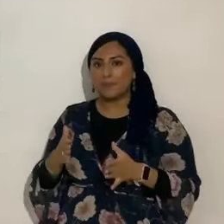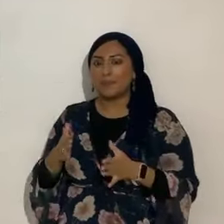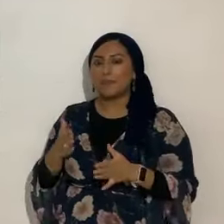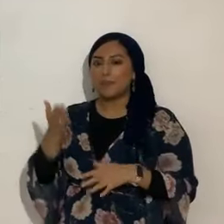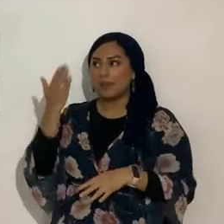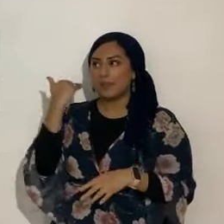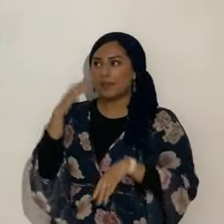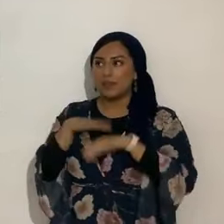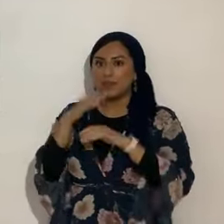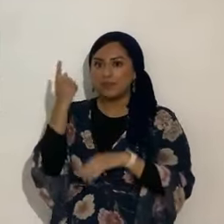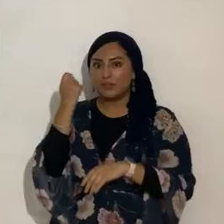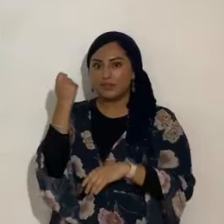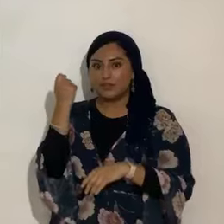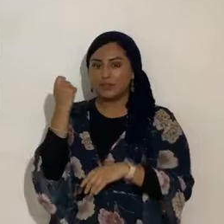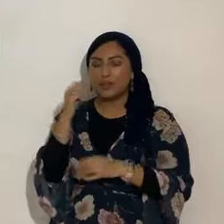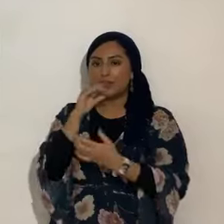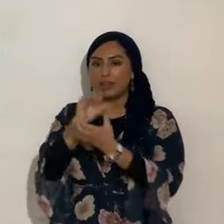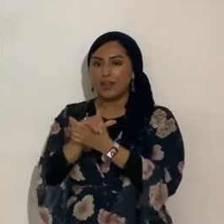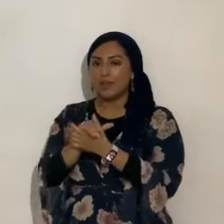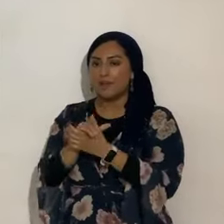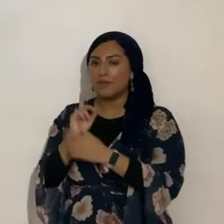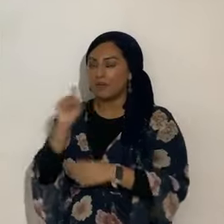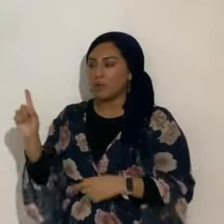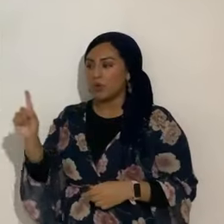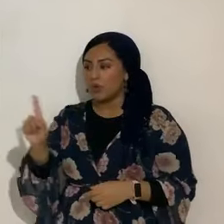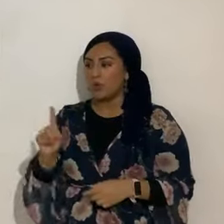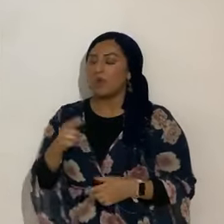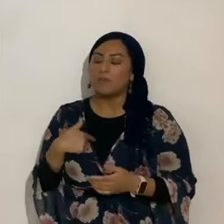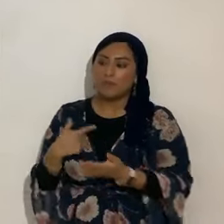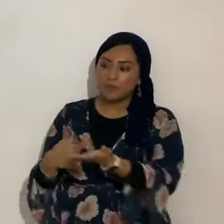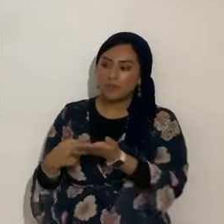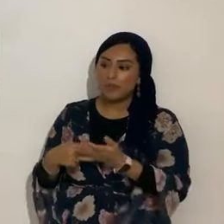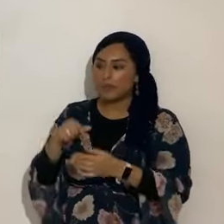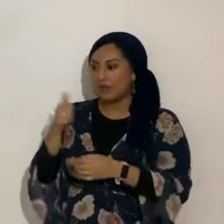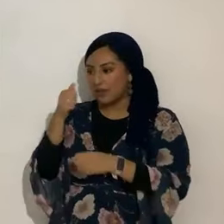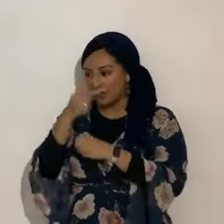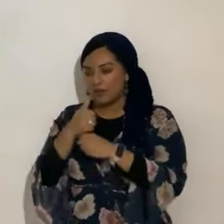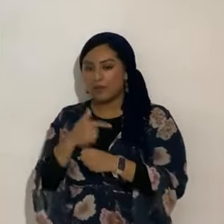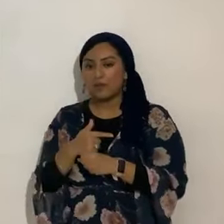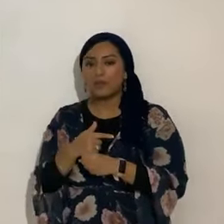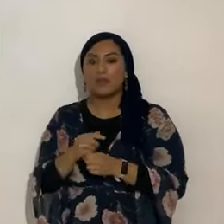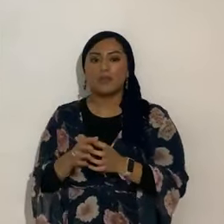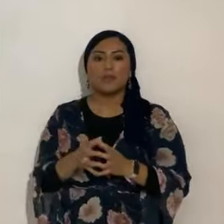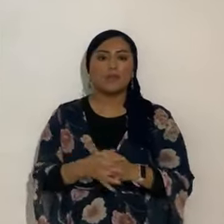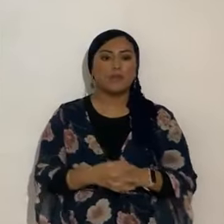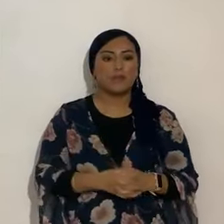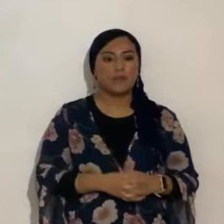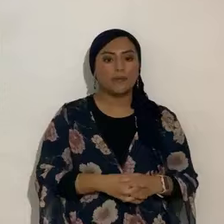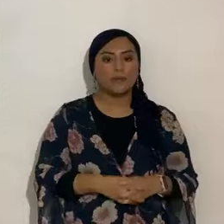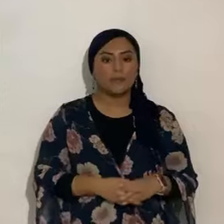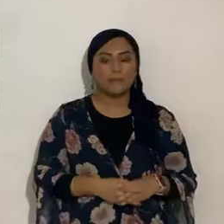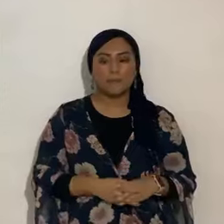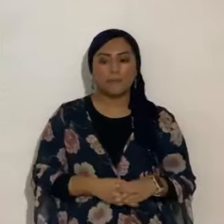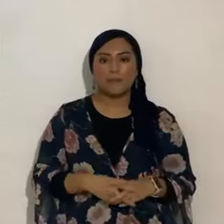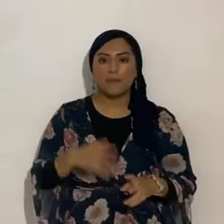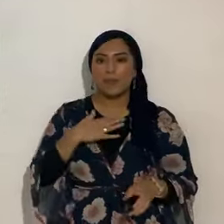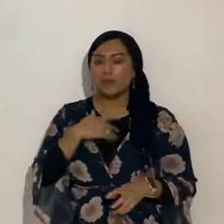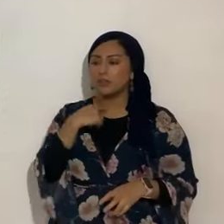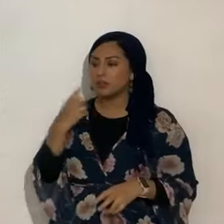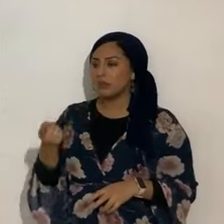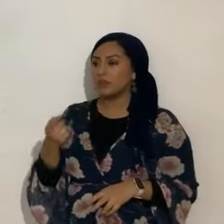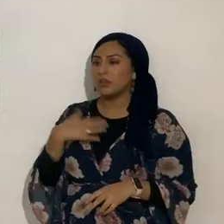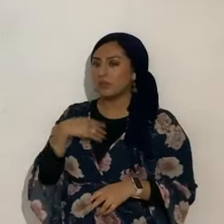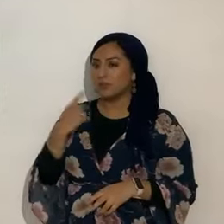el día martes y la esposa de cada uno de ellos y otros amados hermanos que también estuvieron presentes. Les decía yo,